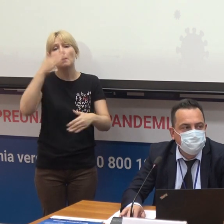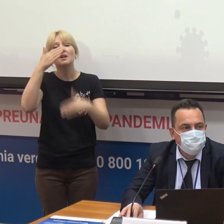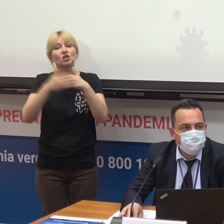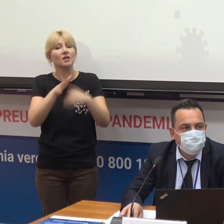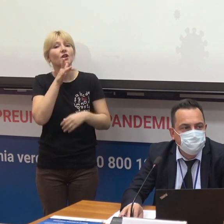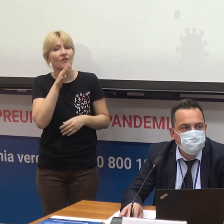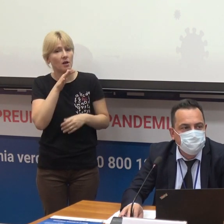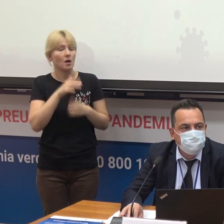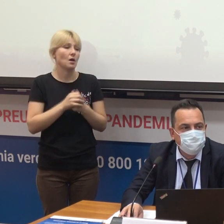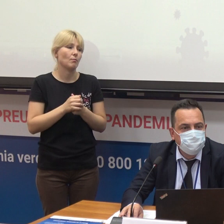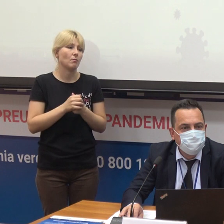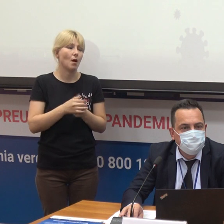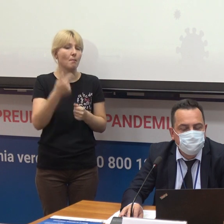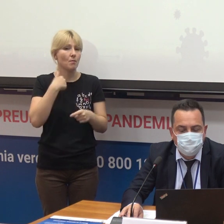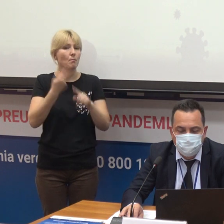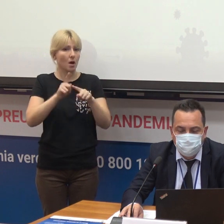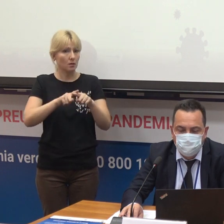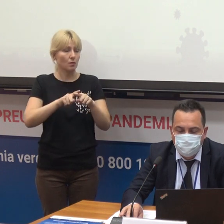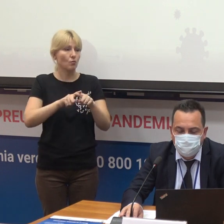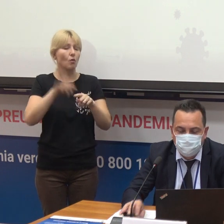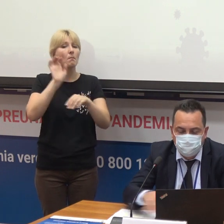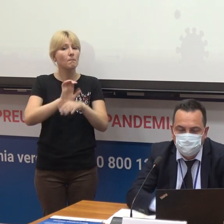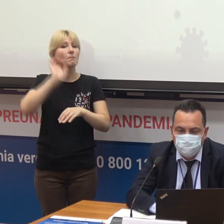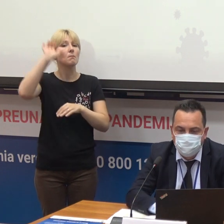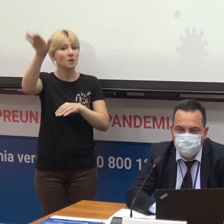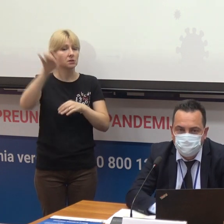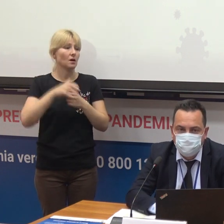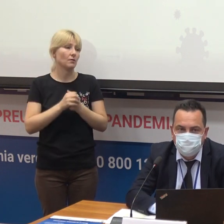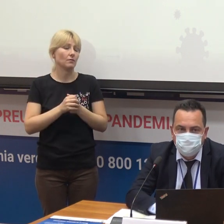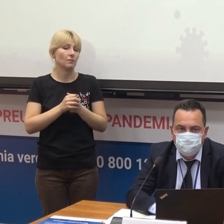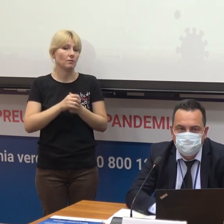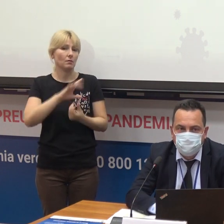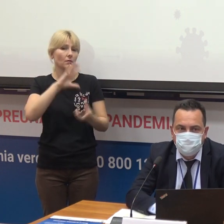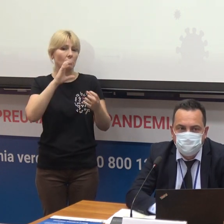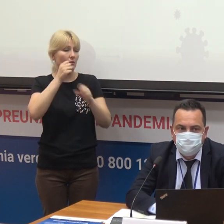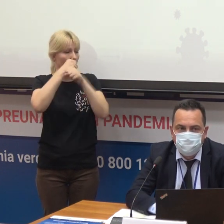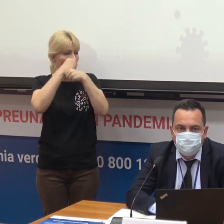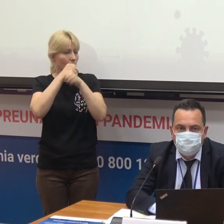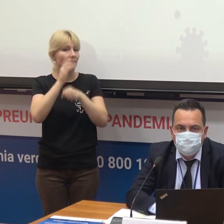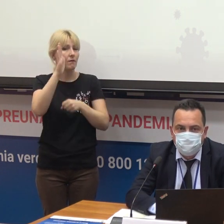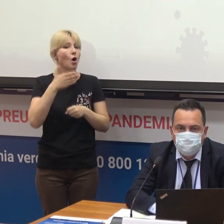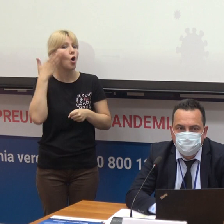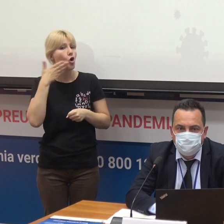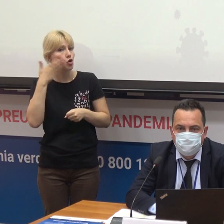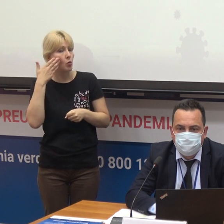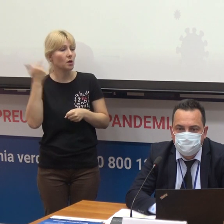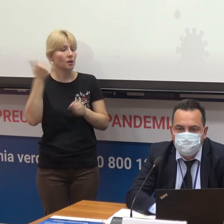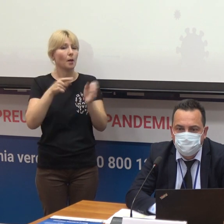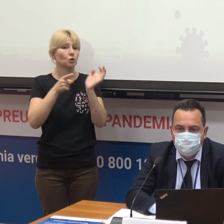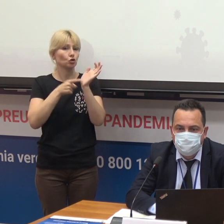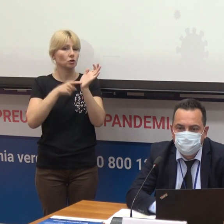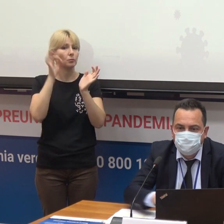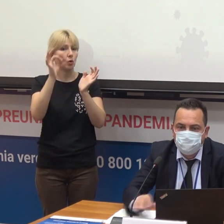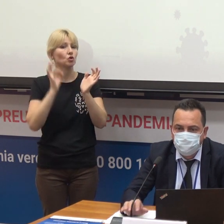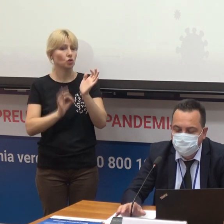în acest context, și am făcut trimitere la secvențierile efectuate în România, care sunt în jur de